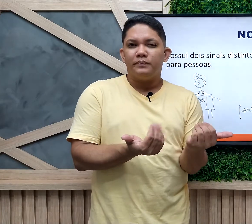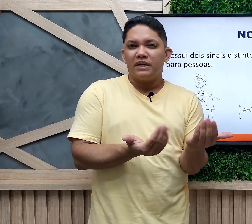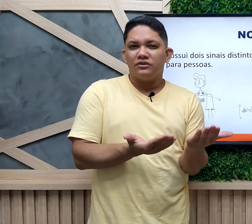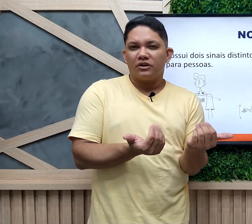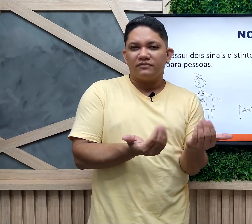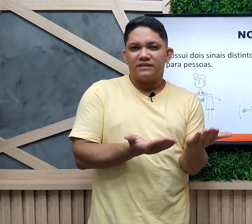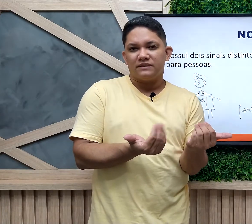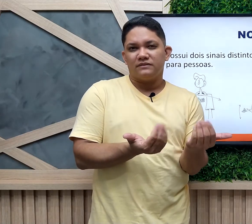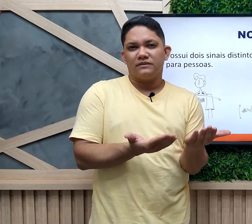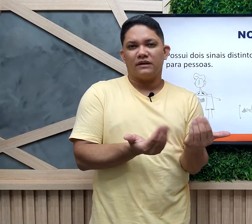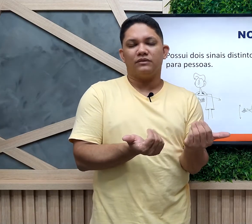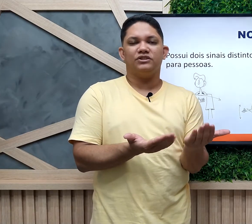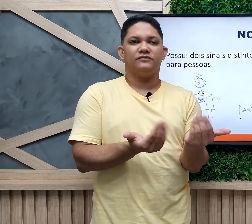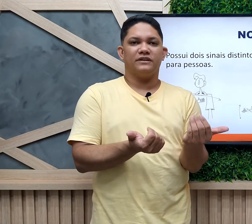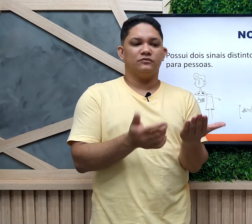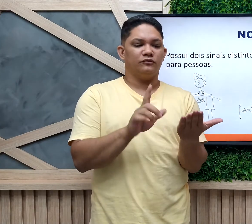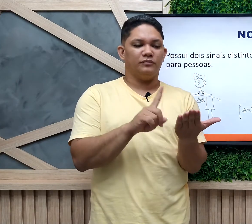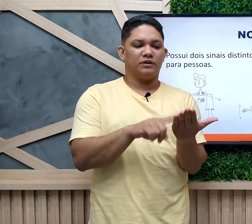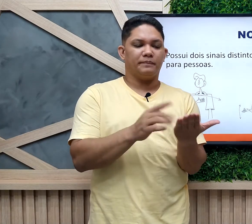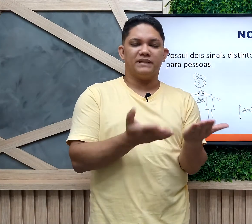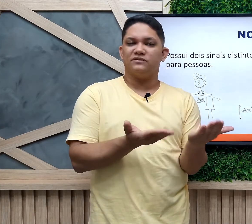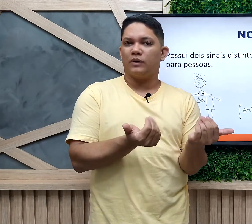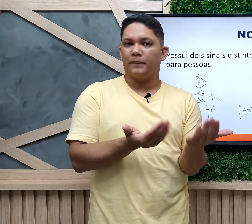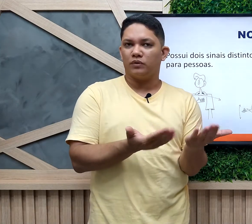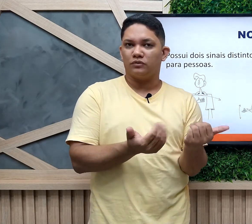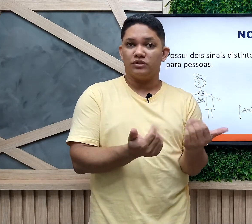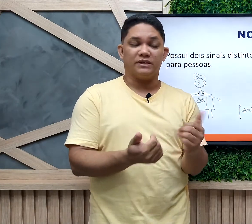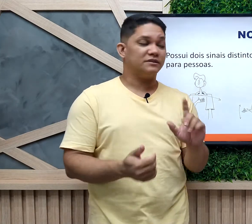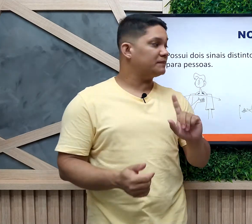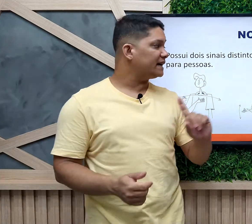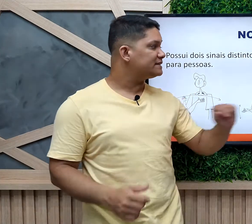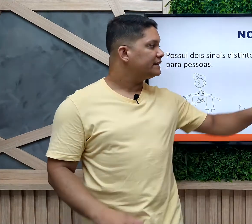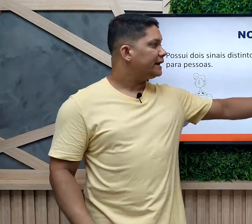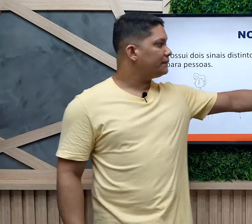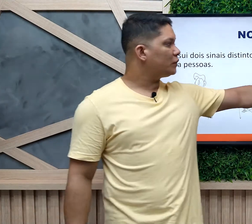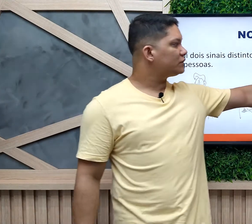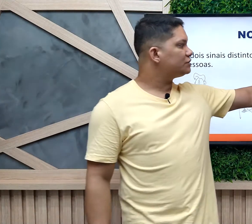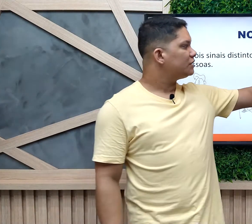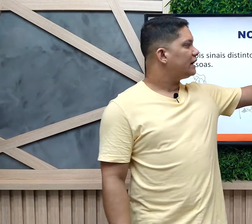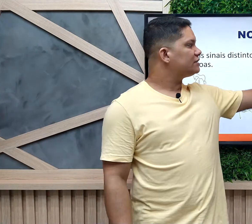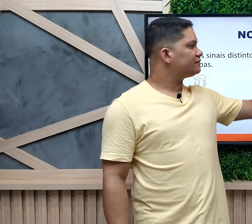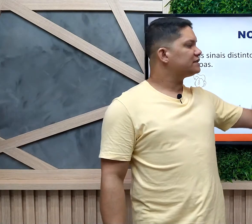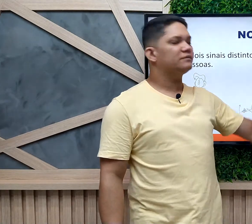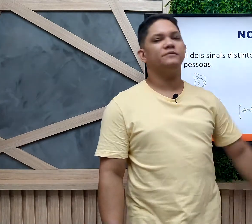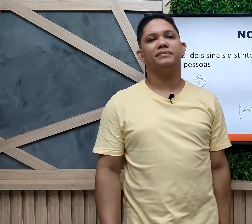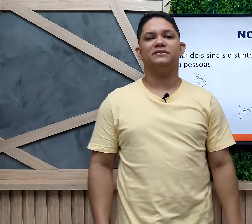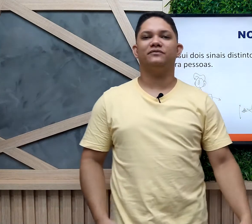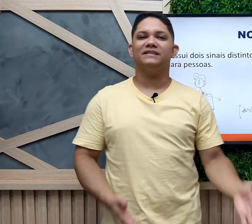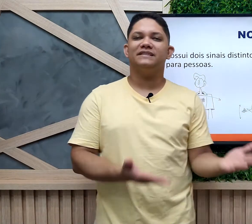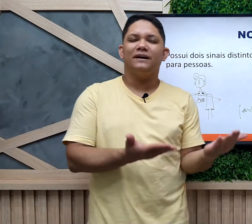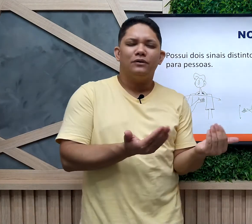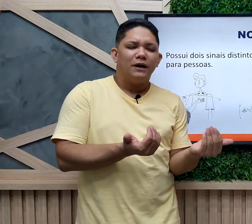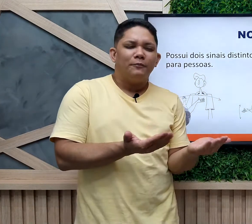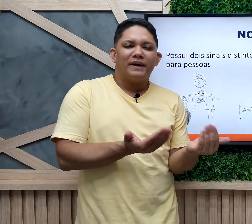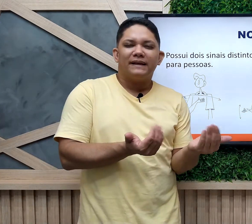bem jovenzinho, então a gente faz o movimento apenas com a ponta dos dedos. Mas é importante a gente fazer uma expressão facial para dar